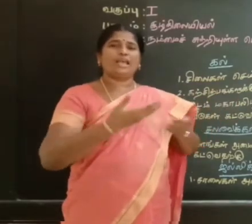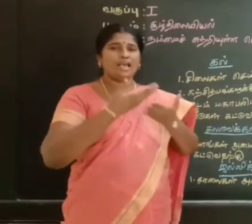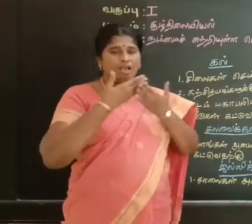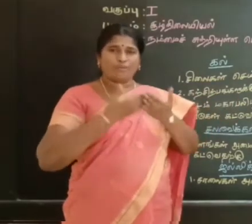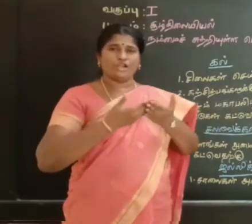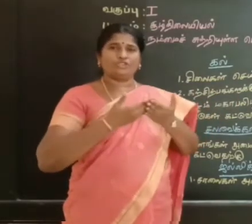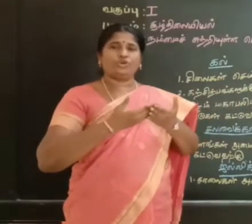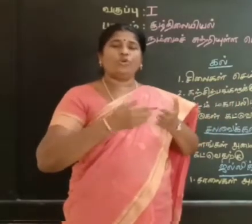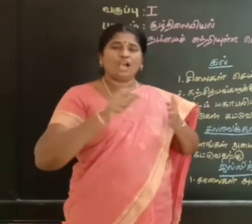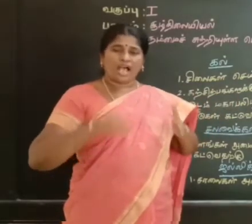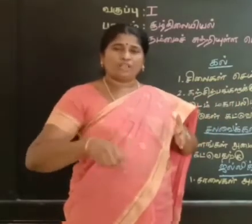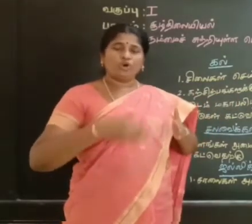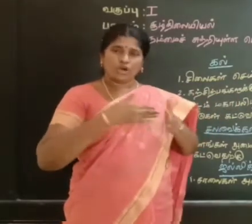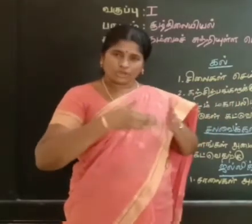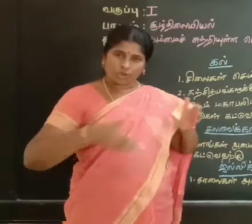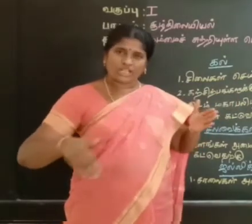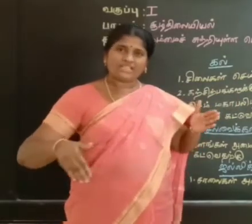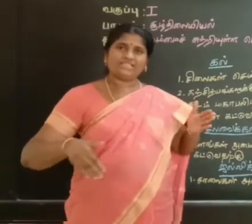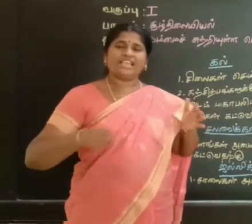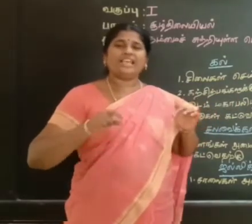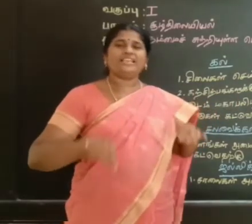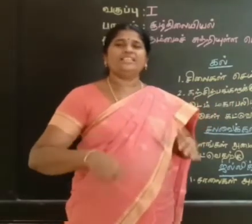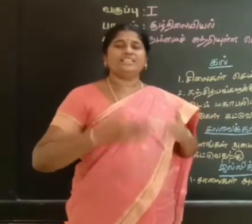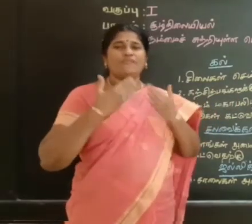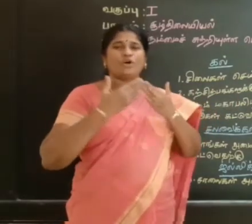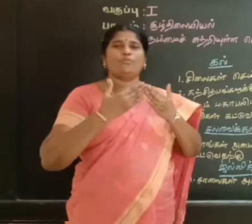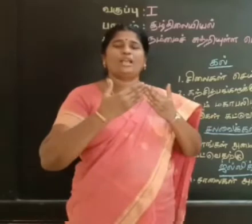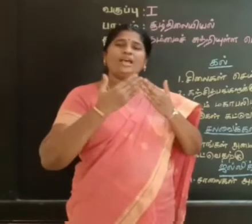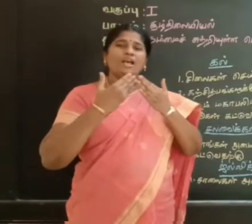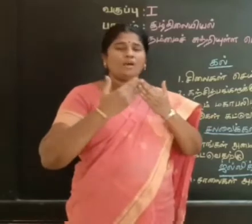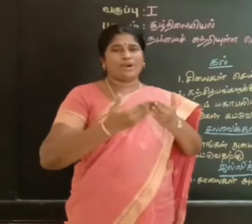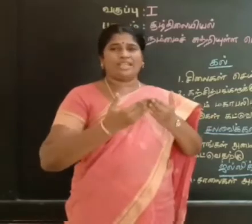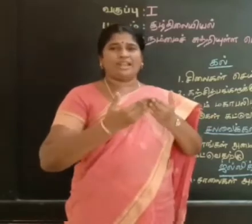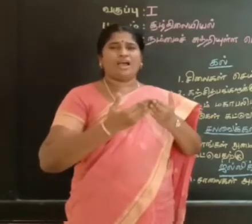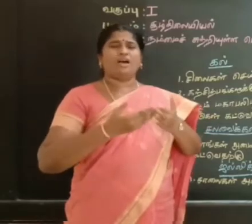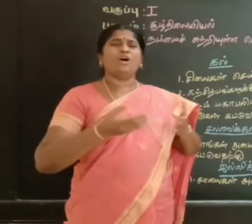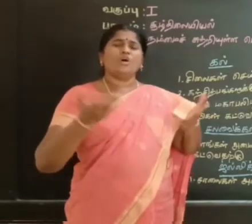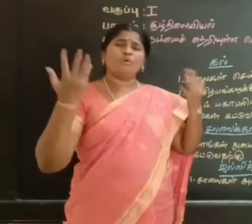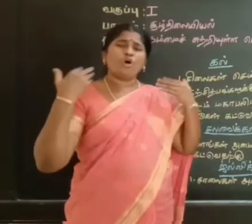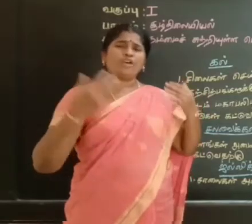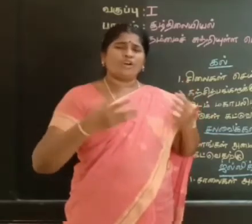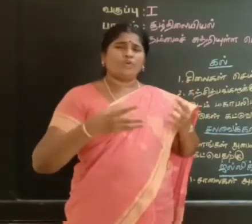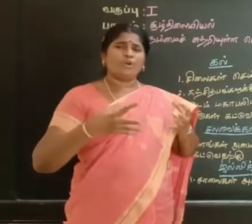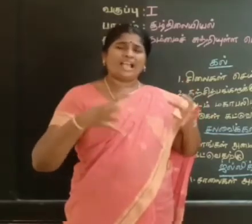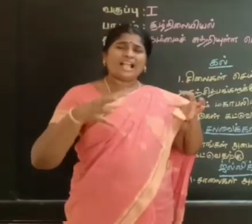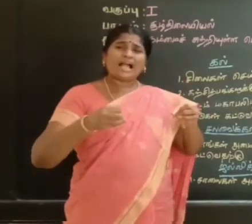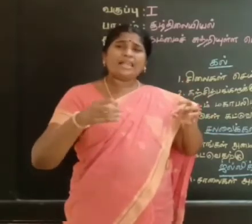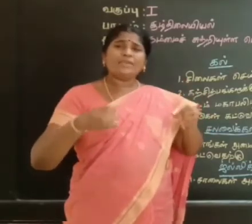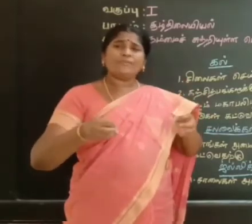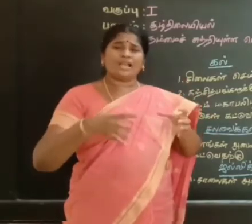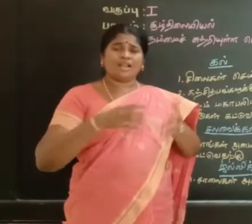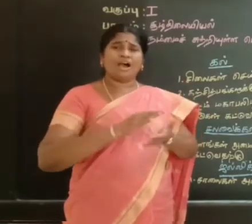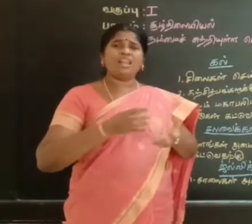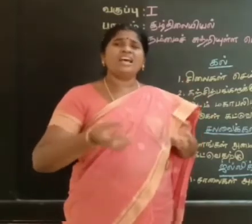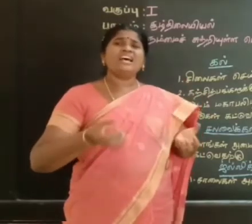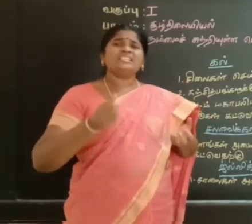பொருட்களை படிச்சோம். அதோட தொடர்ச்சியை இந்த வகுப்புல படிக்கலாம். போன வகுப்புல களிமண்ணால்